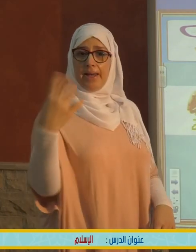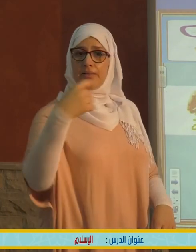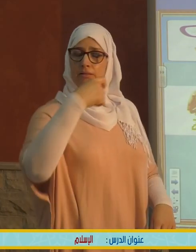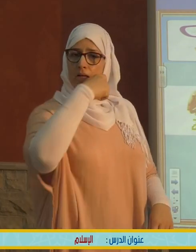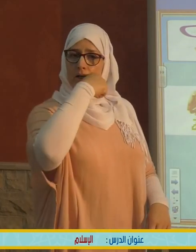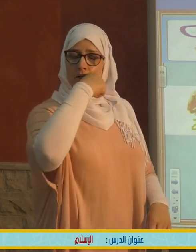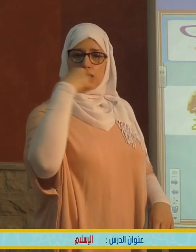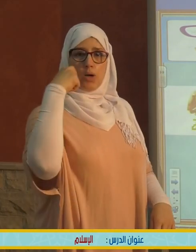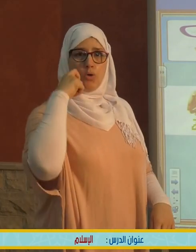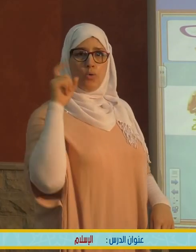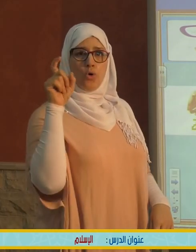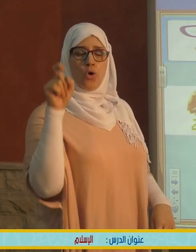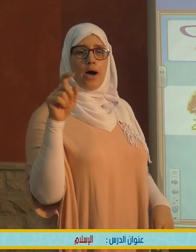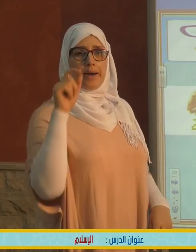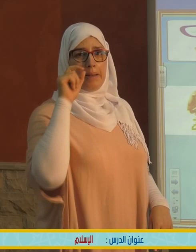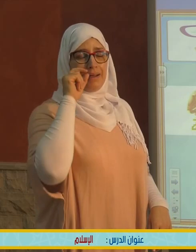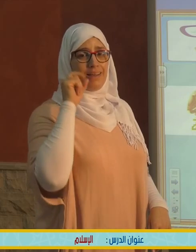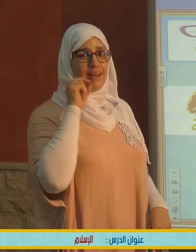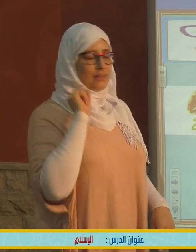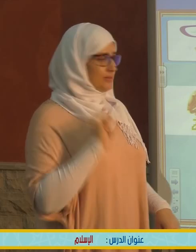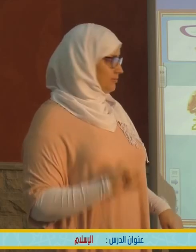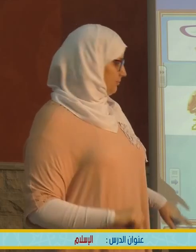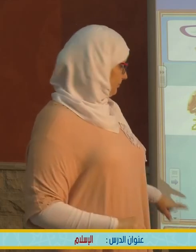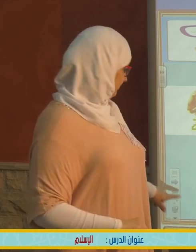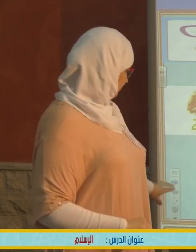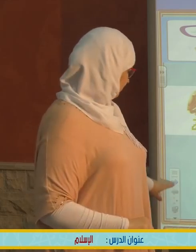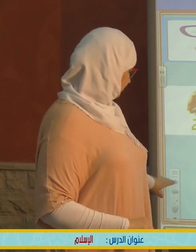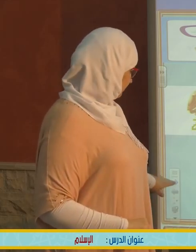رابعا صوم رمضان،